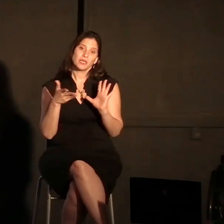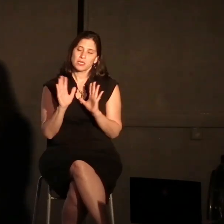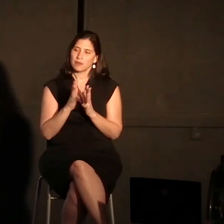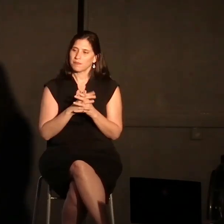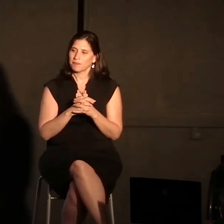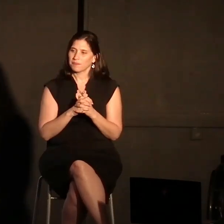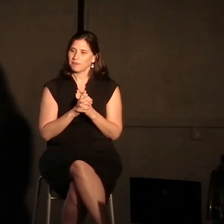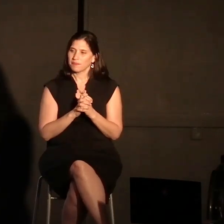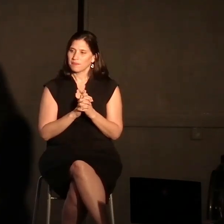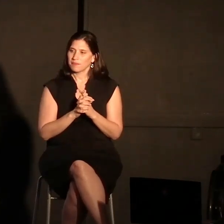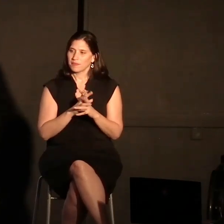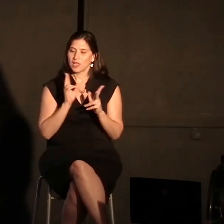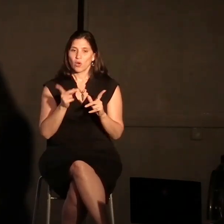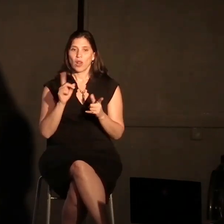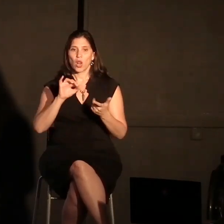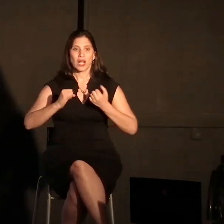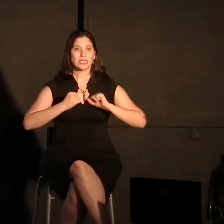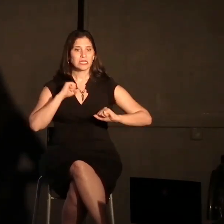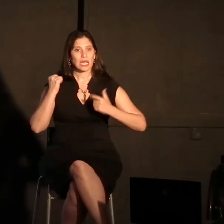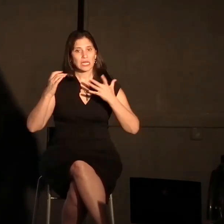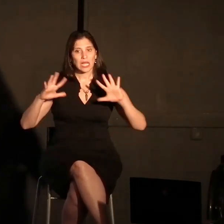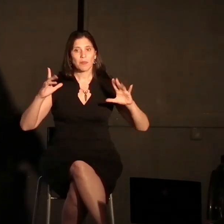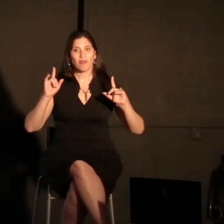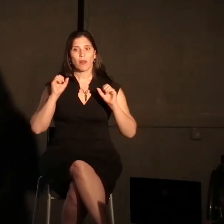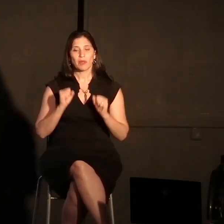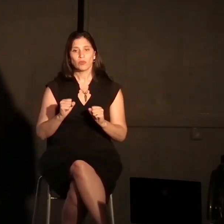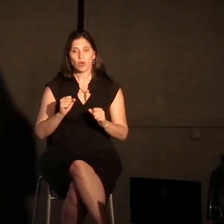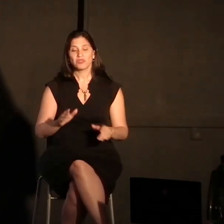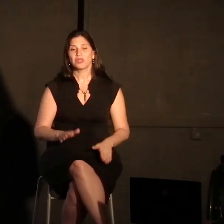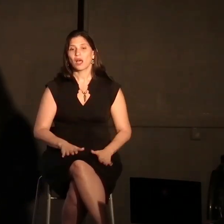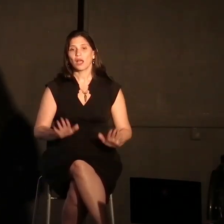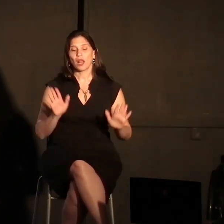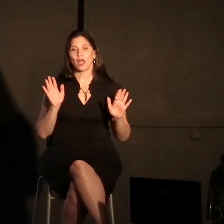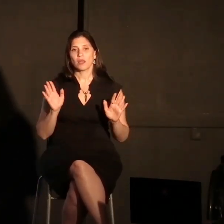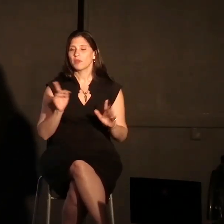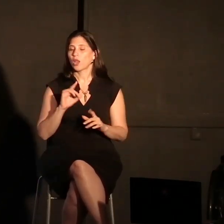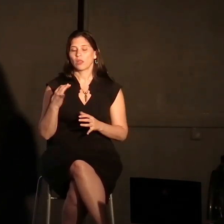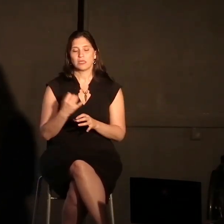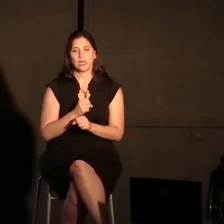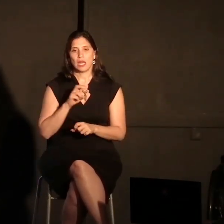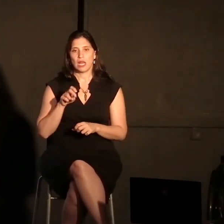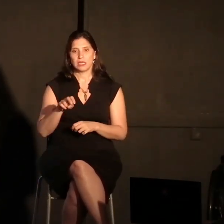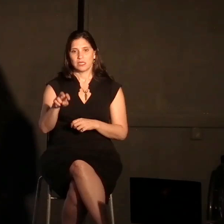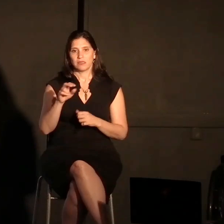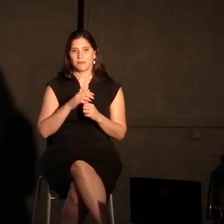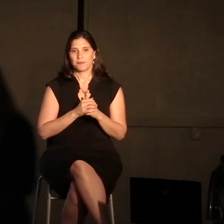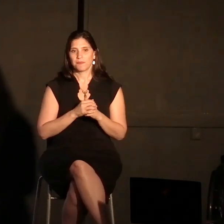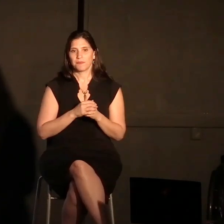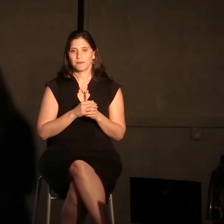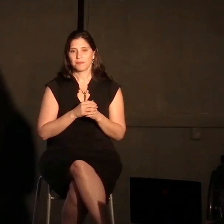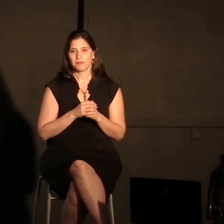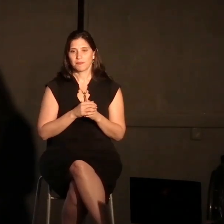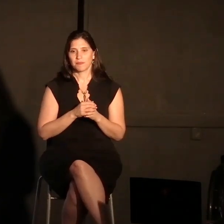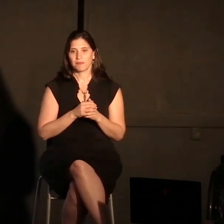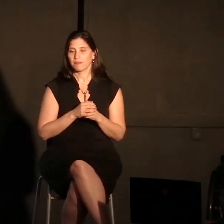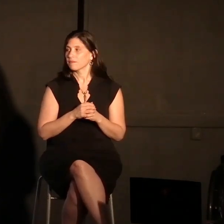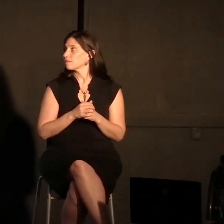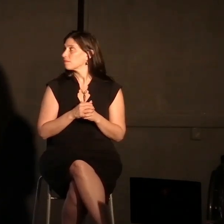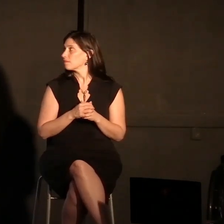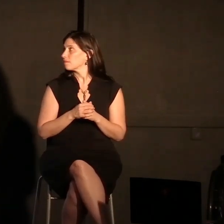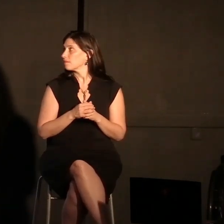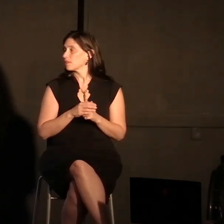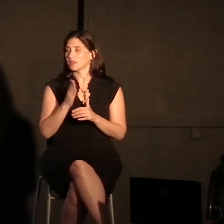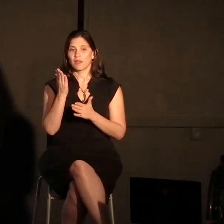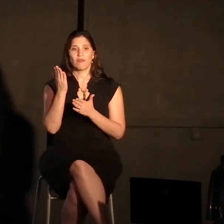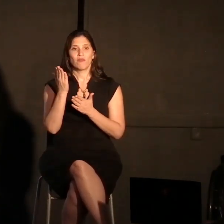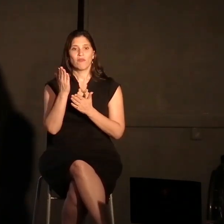תצא היא יכולה לא להזיז את הידיים אבל בטוח בטוח בטוח שאת הרגליים היא לא תצליח להזיז ואז